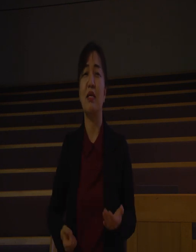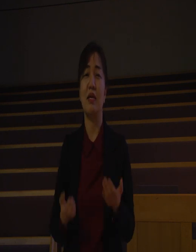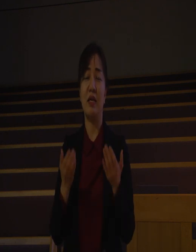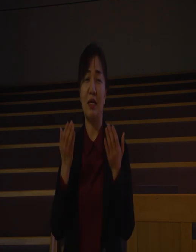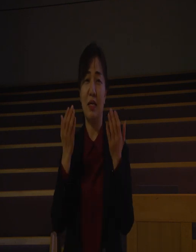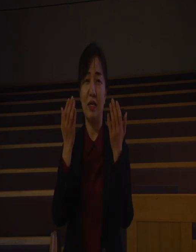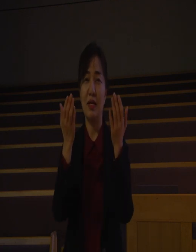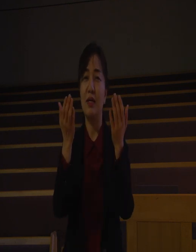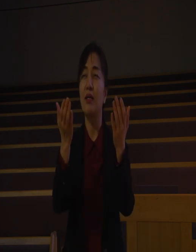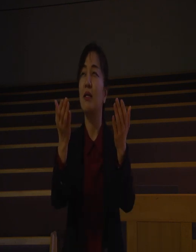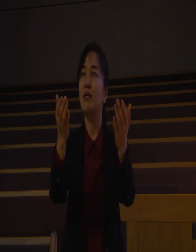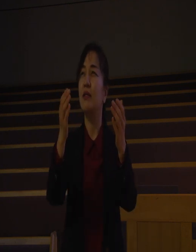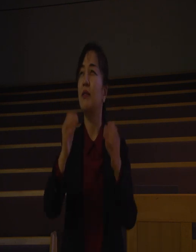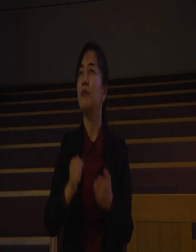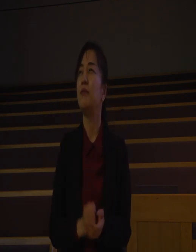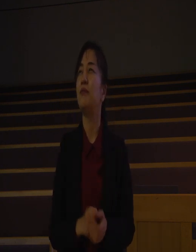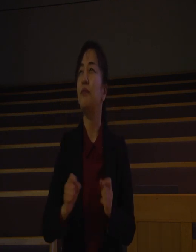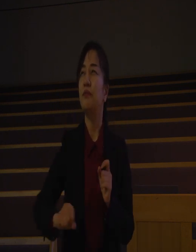고귀한 인생,